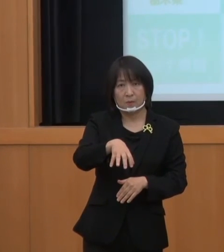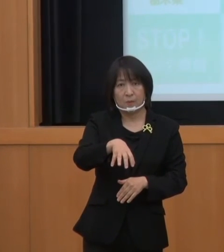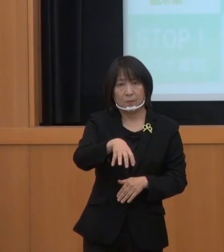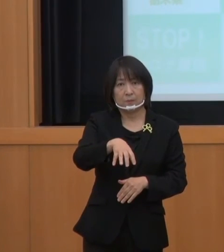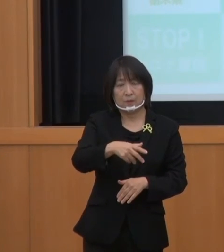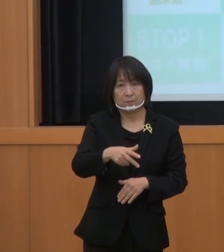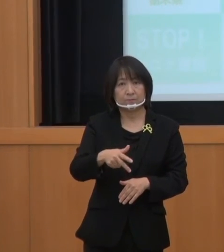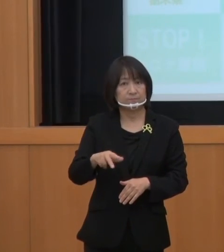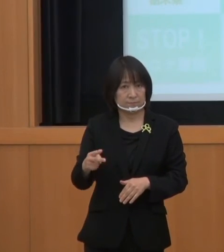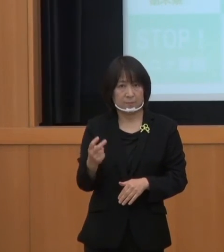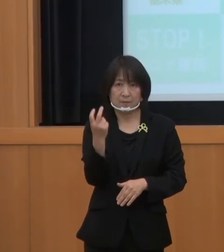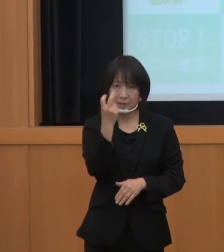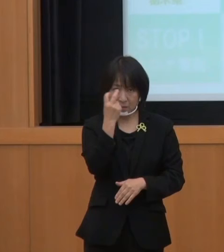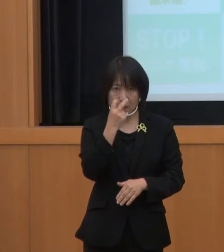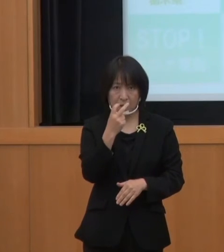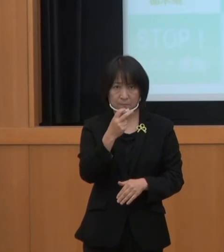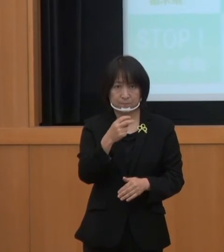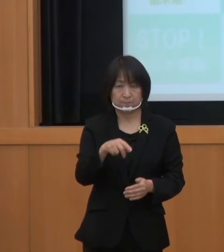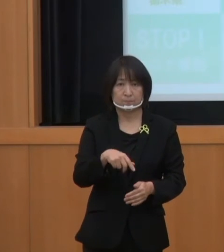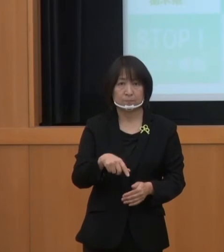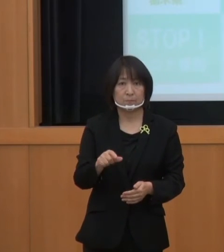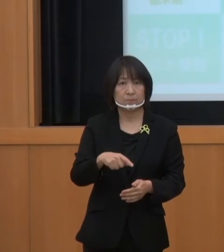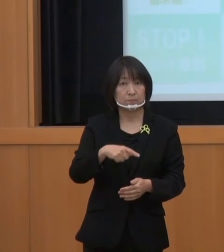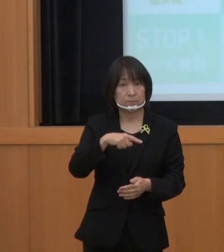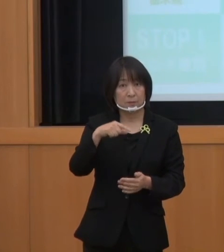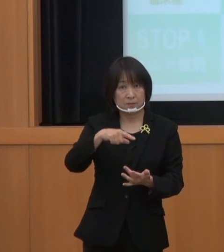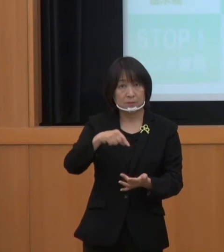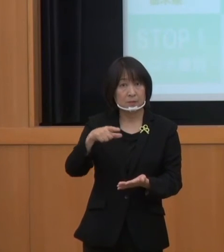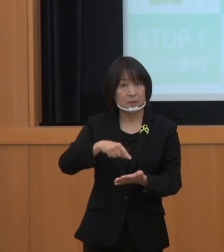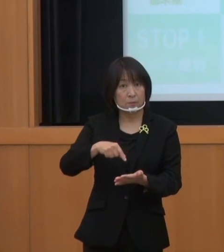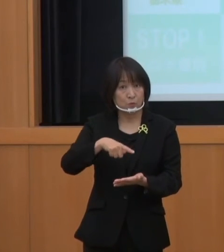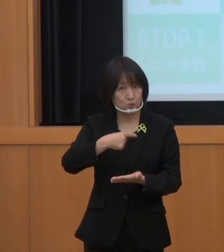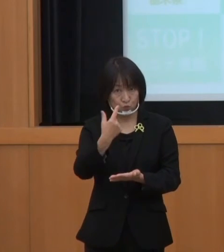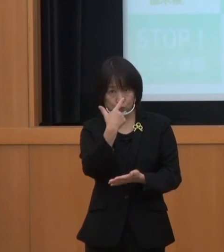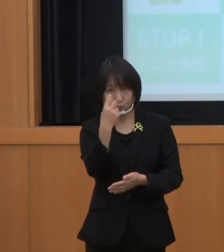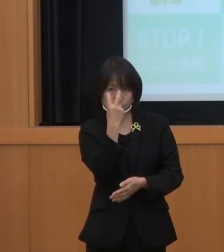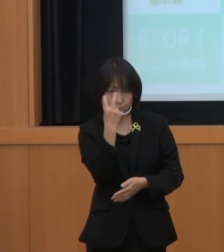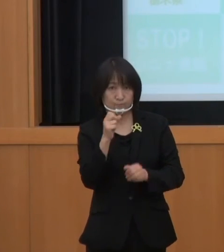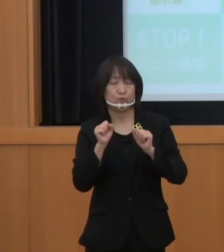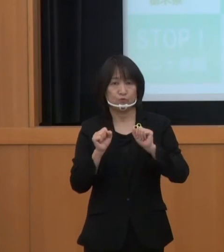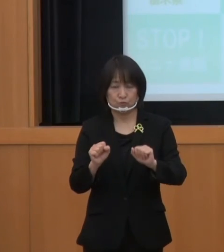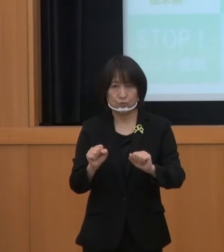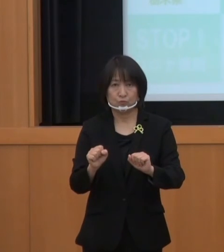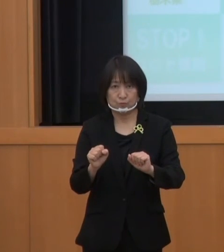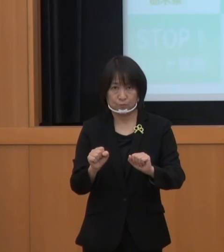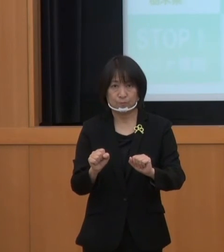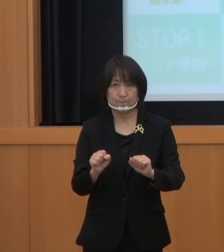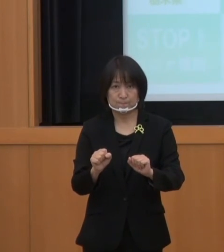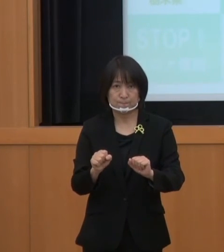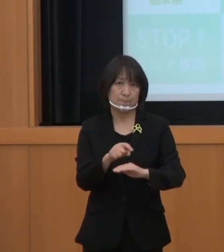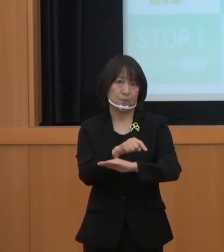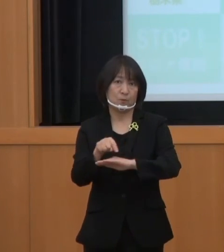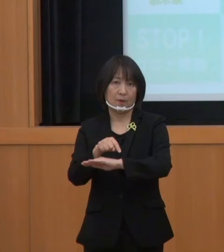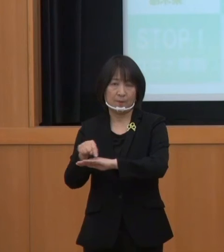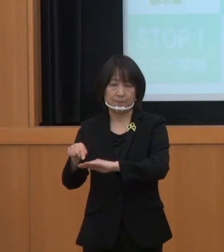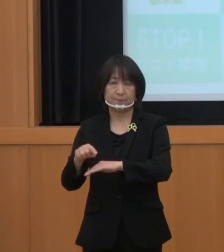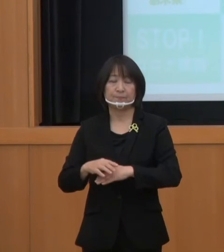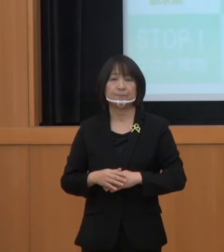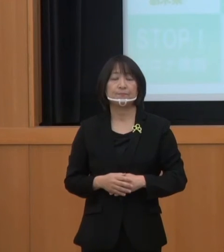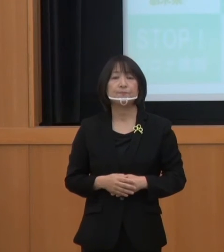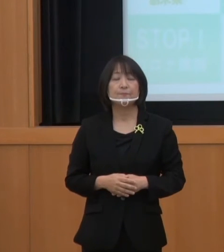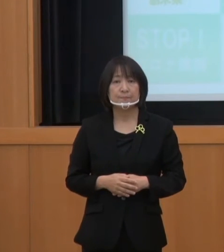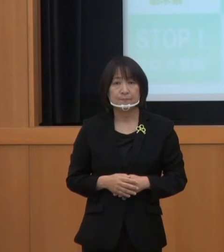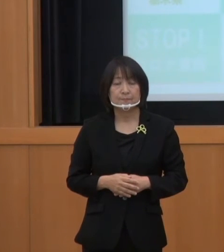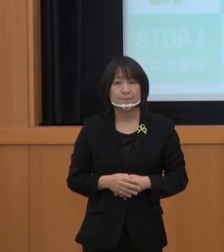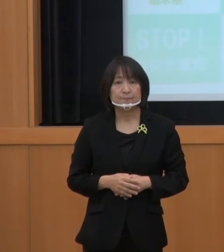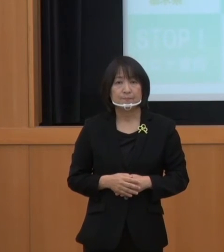検体も採取をしてスクリーニングをするということになっておりますので、